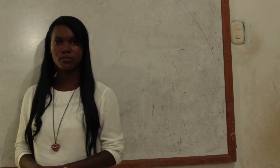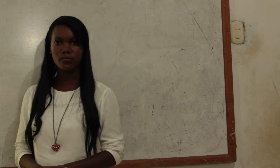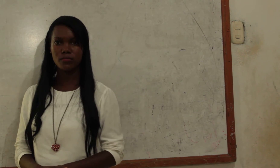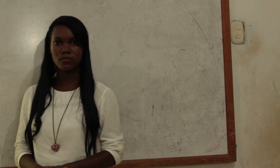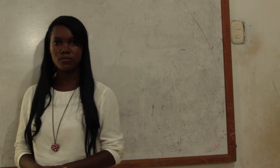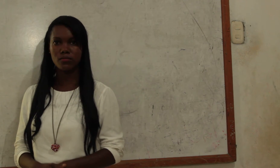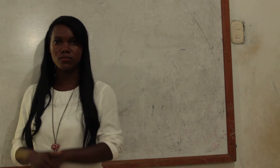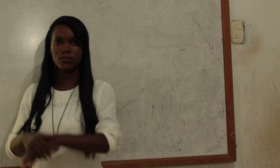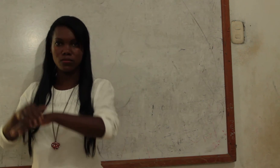Computador.